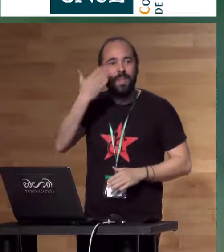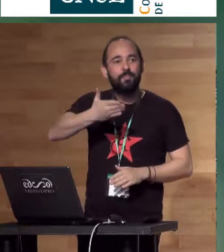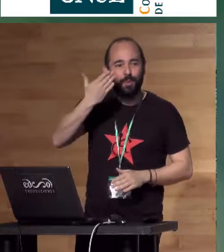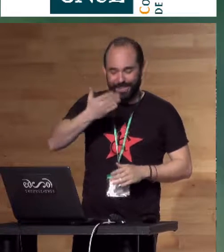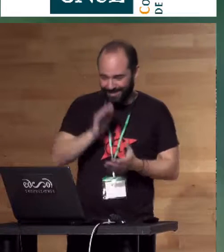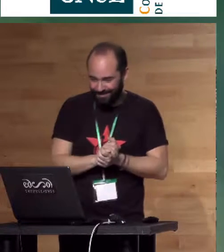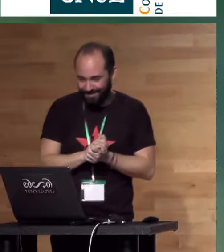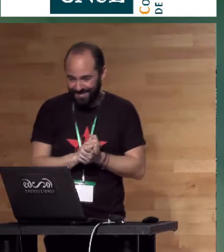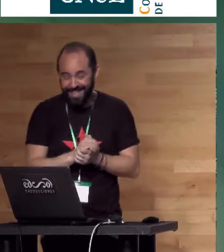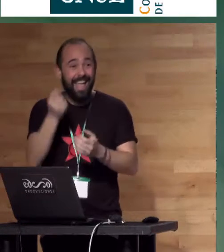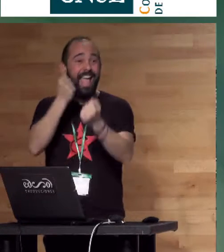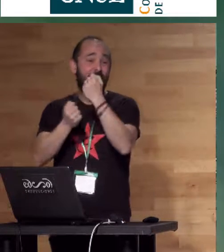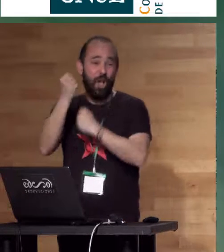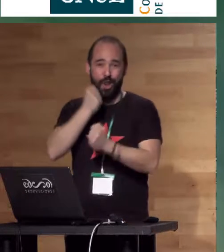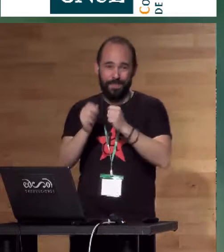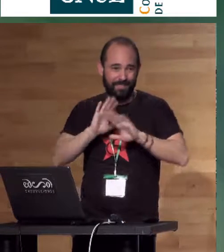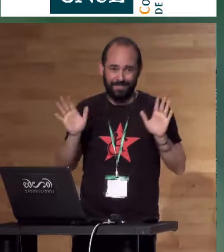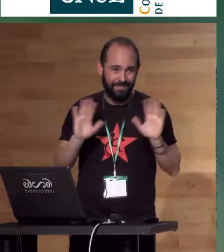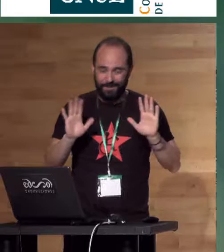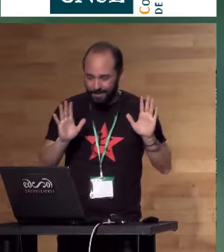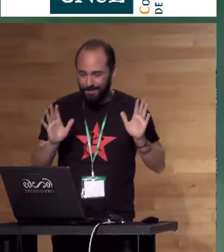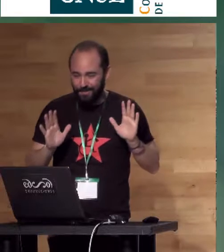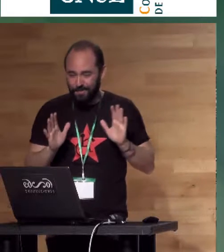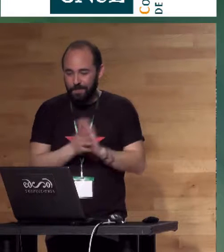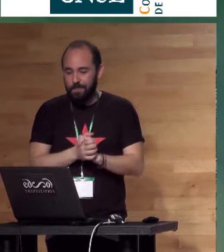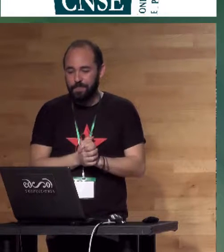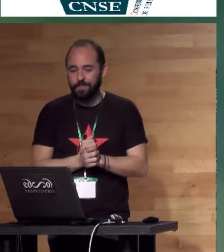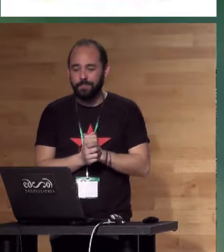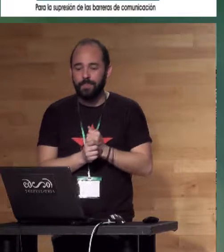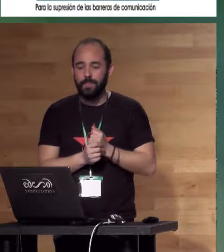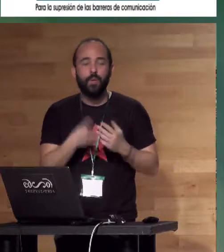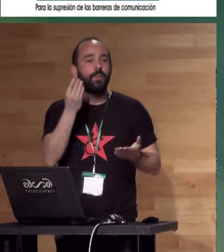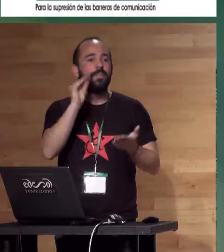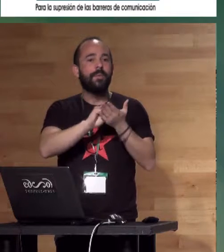ay, lo importante, la economía.